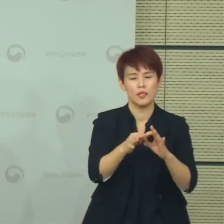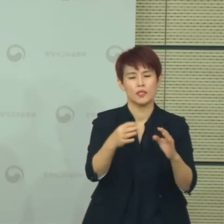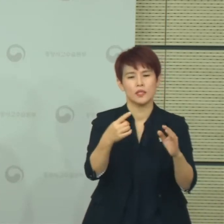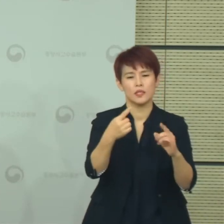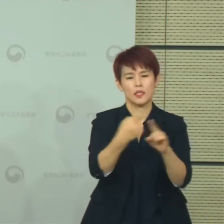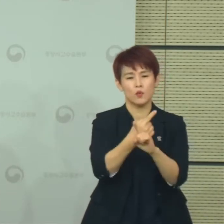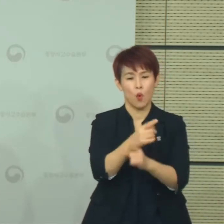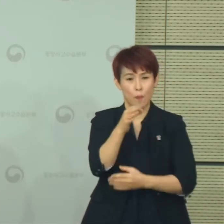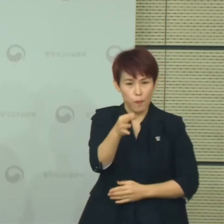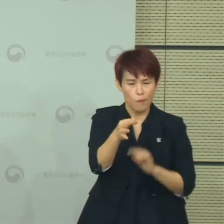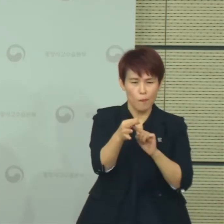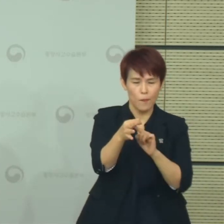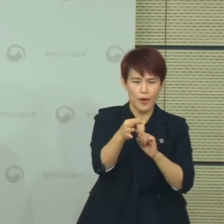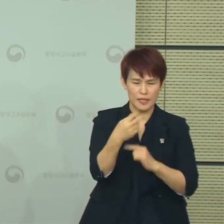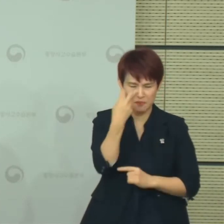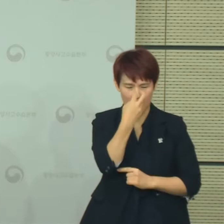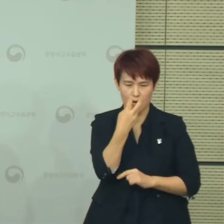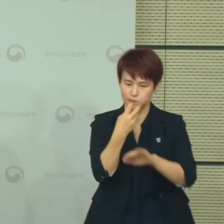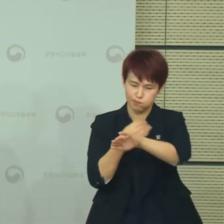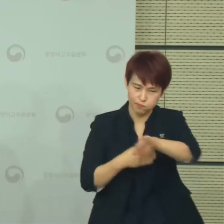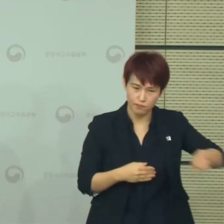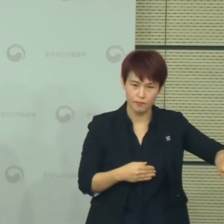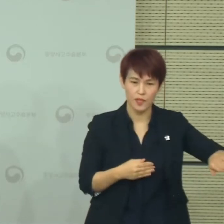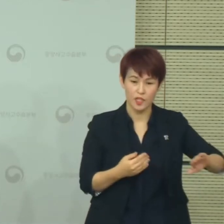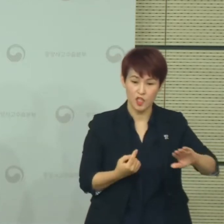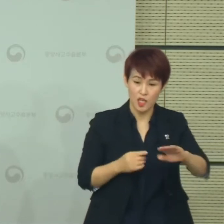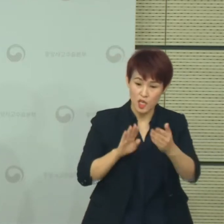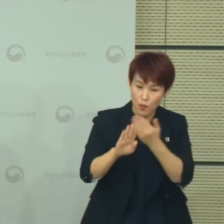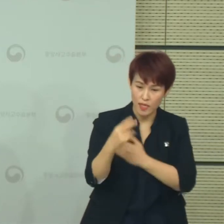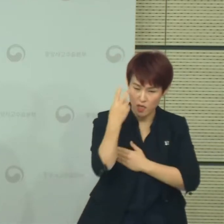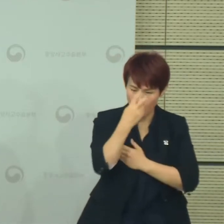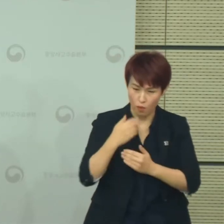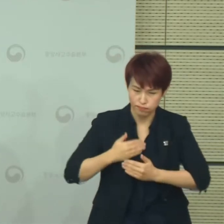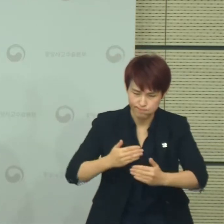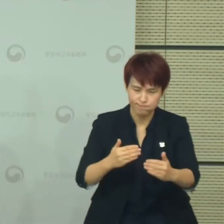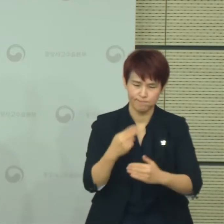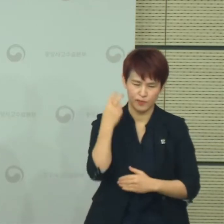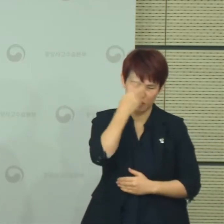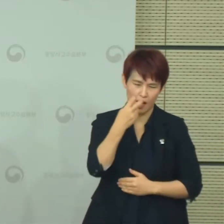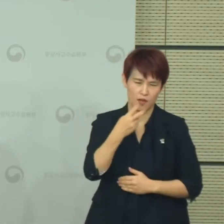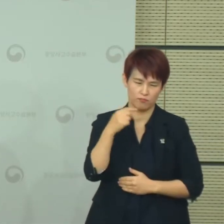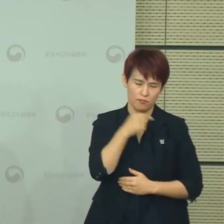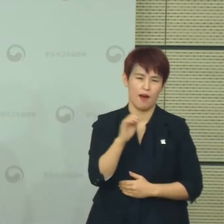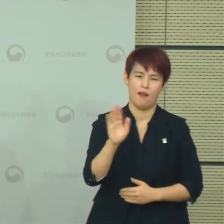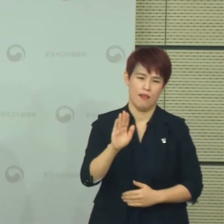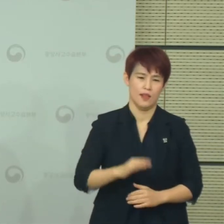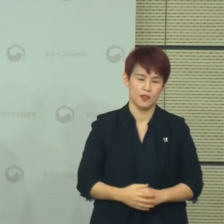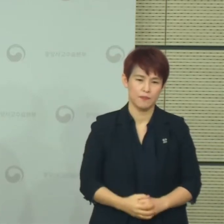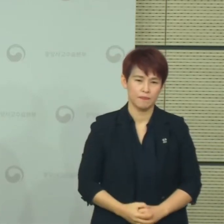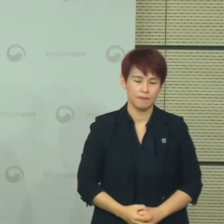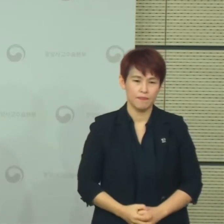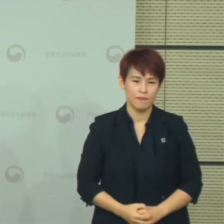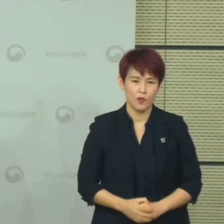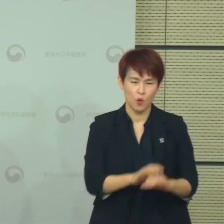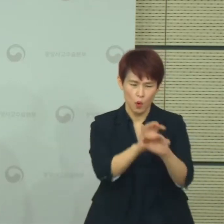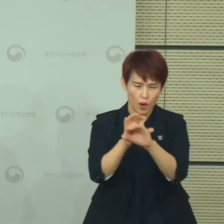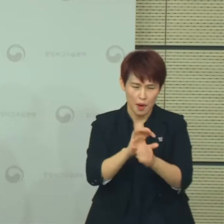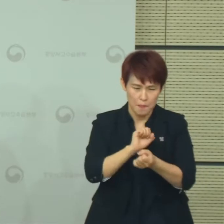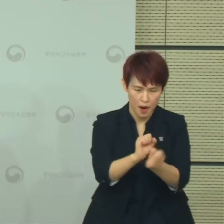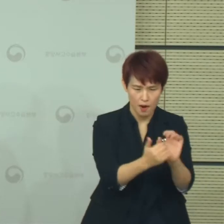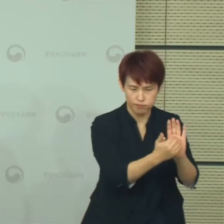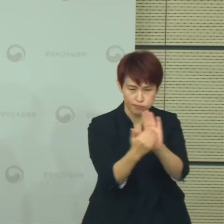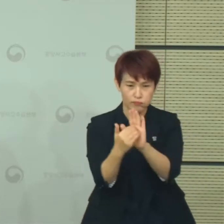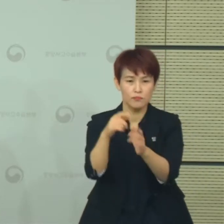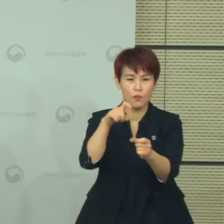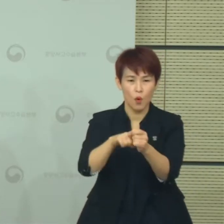대하여 심사를 생략하고 이외 진료에 대해서도 심사를 최소화할 것입니다. 코로나19 대응을